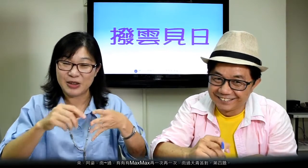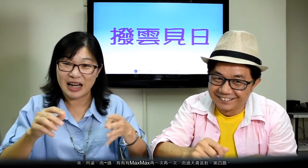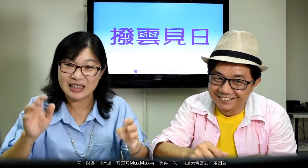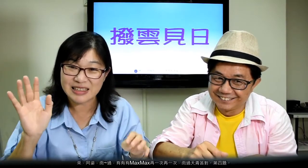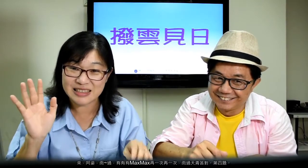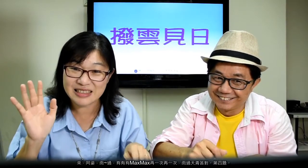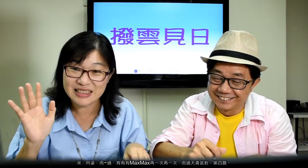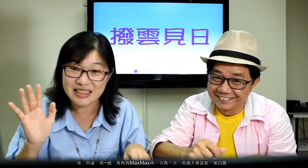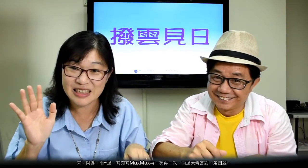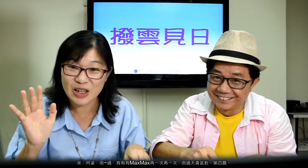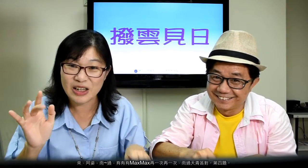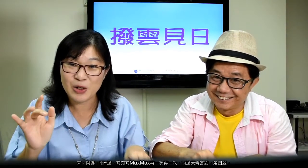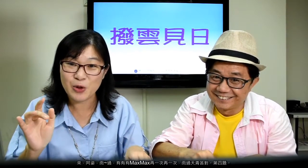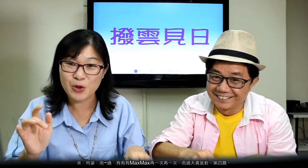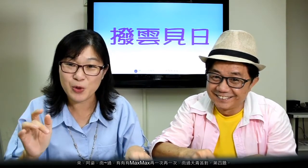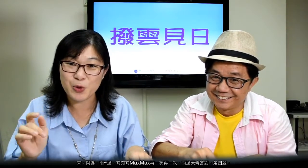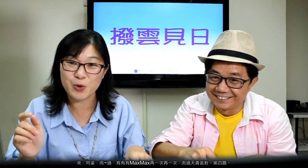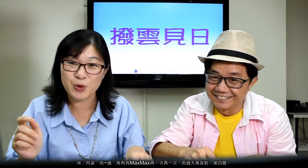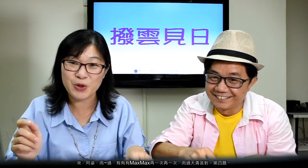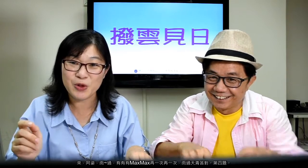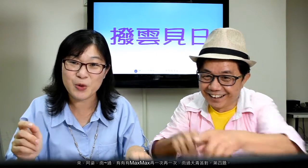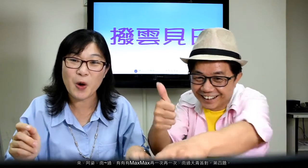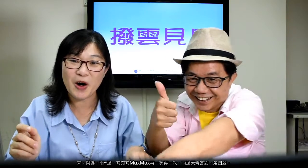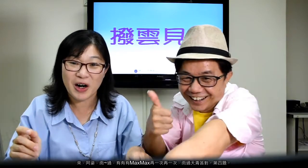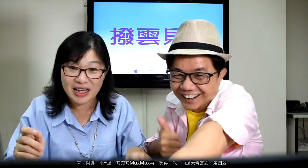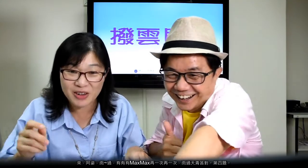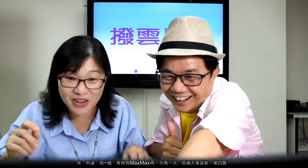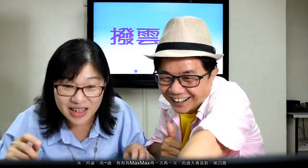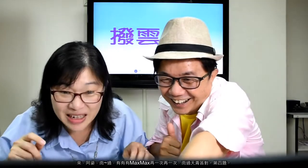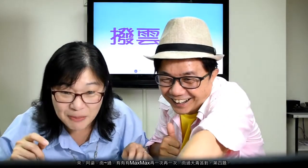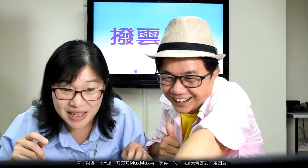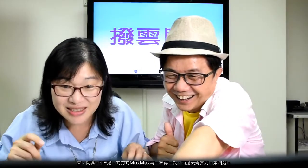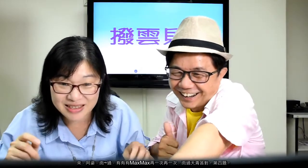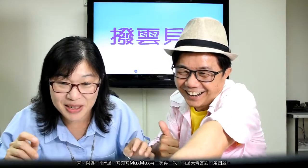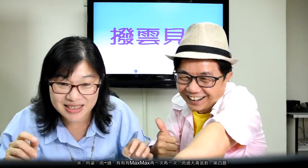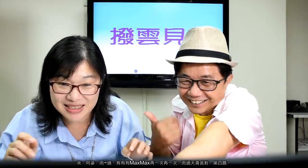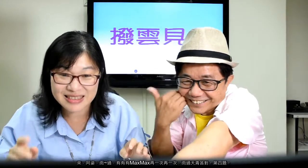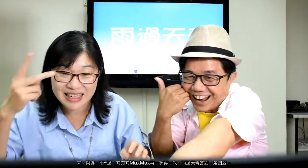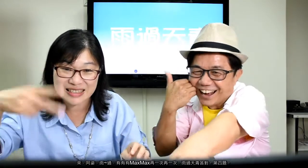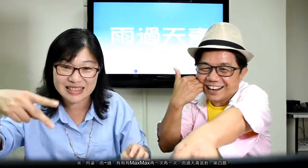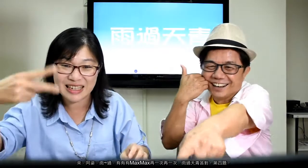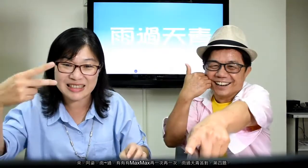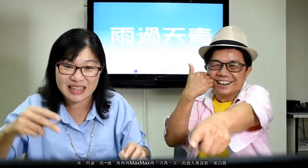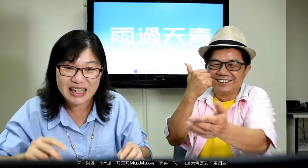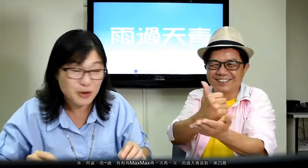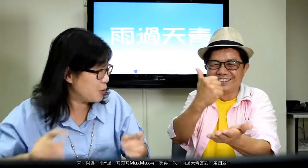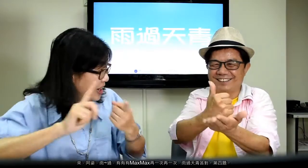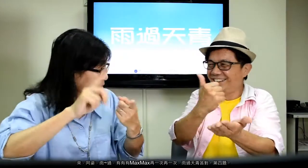啊，阿芝，雨，哇，哎呦，有人啊 ，Max， 再一次，再一次，对了，对不